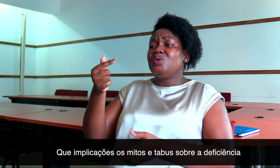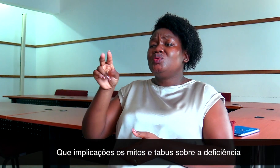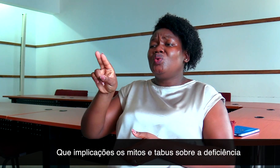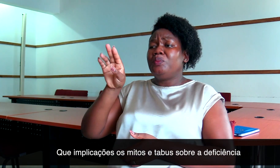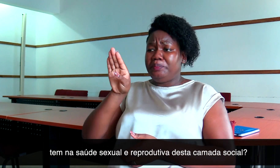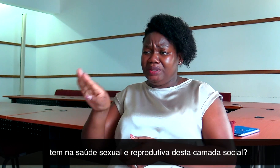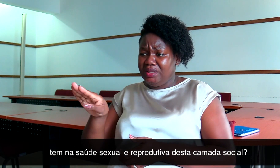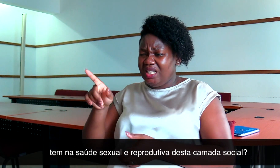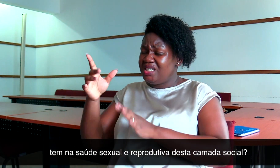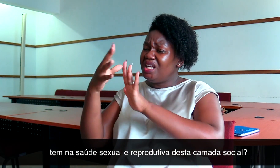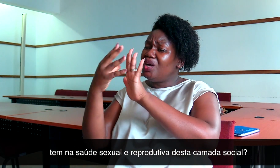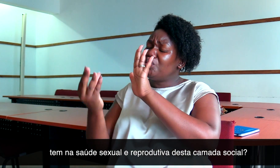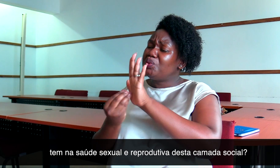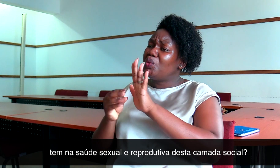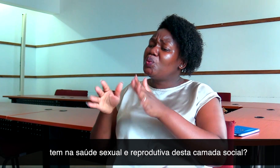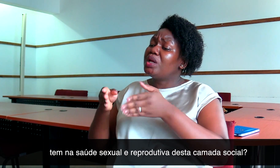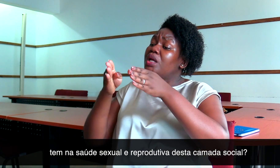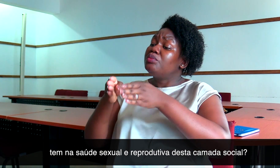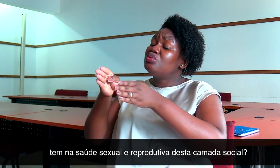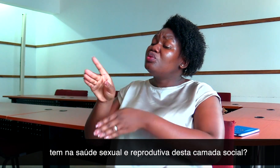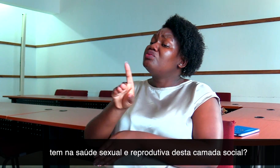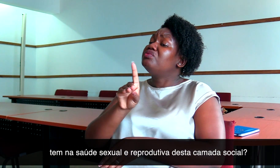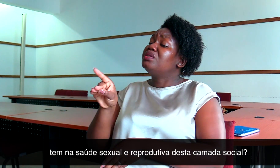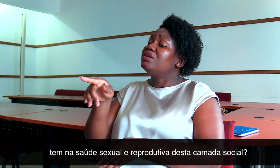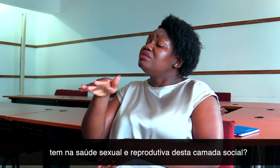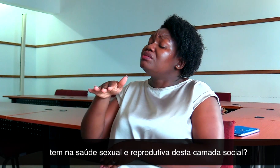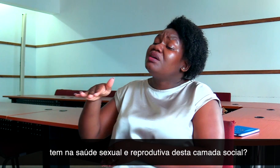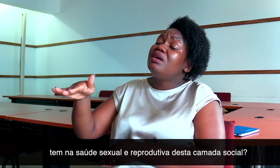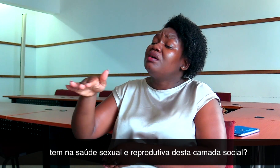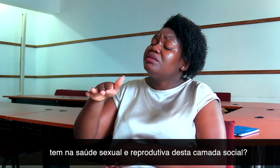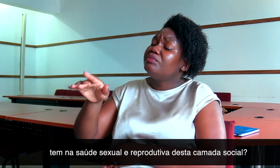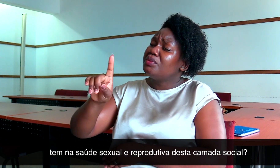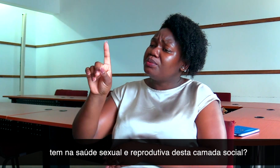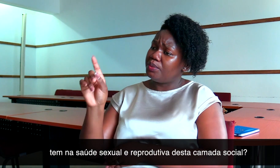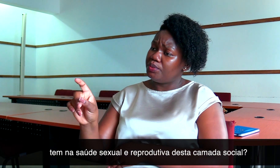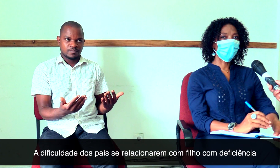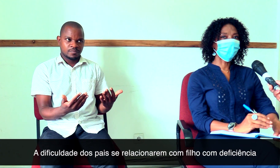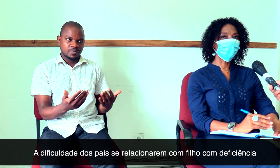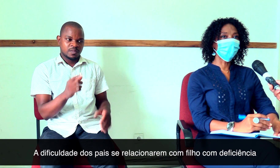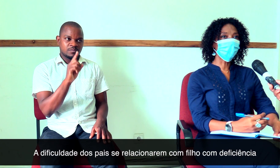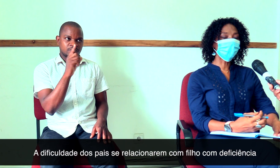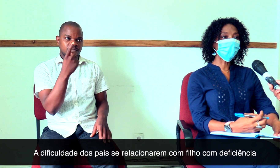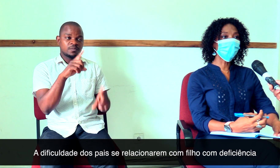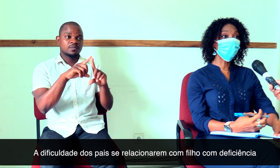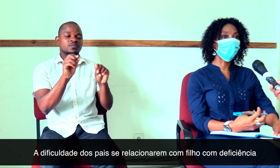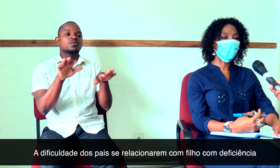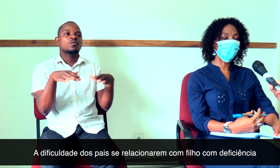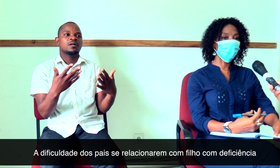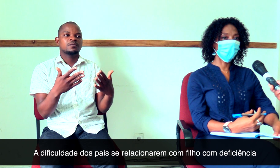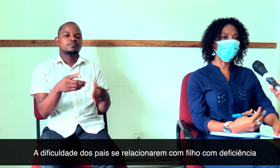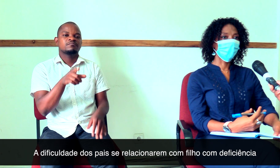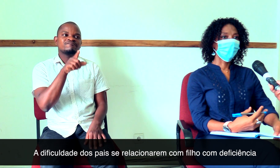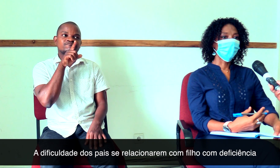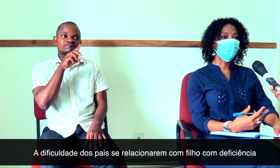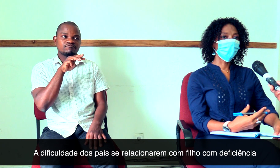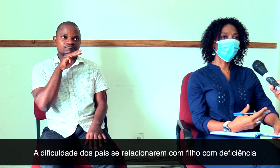a deficiência têm na saúde sexual e reprodutiva desta camada social? A dificuldade dos pais,